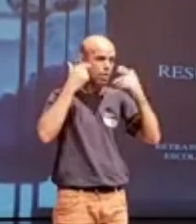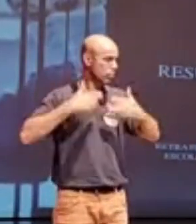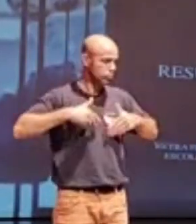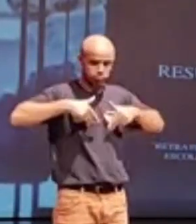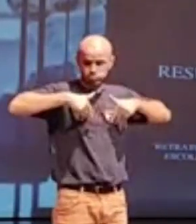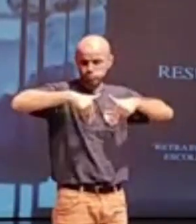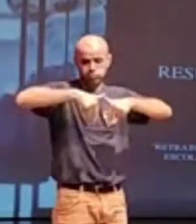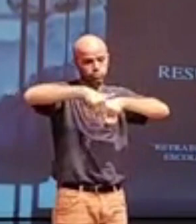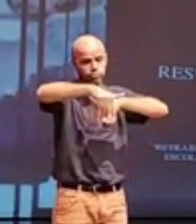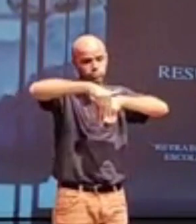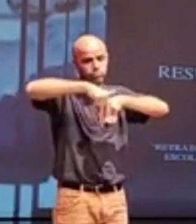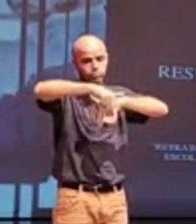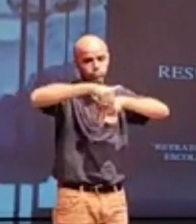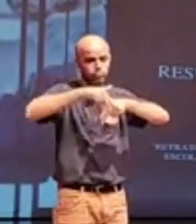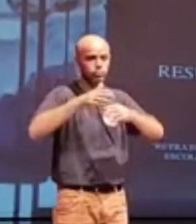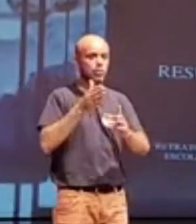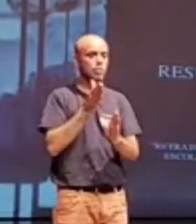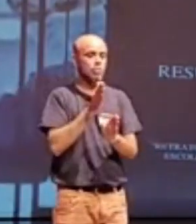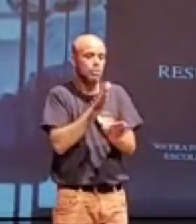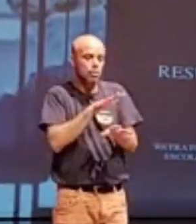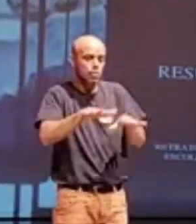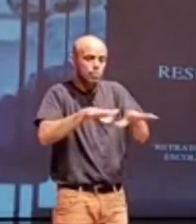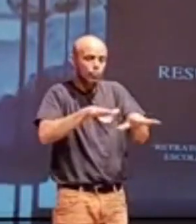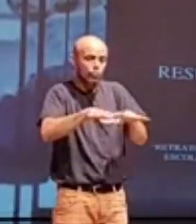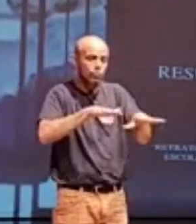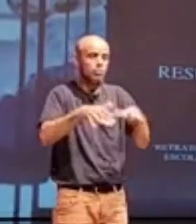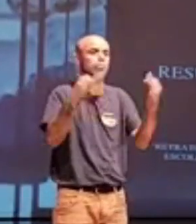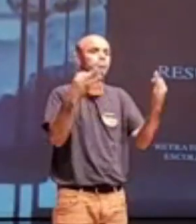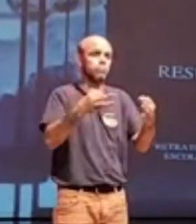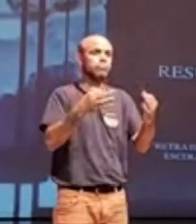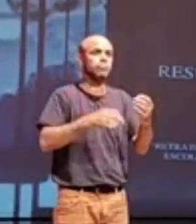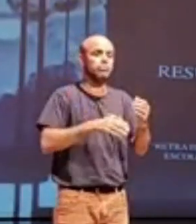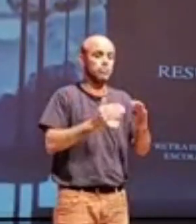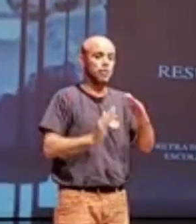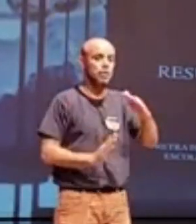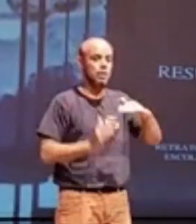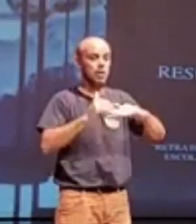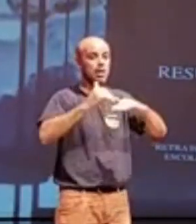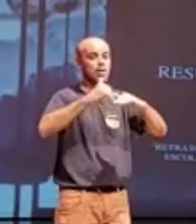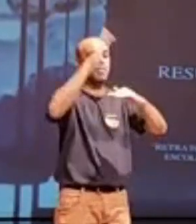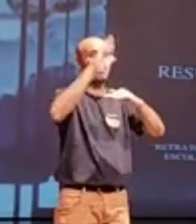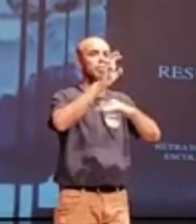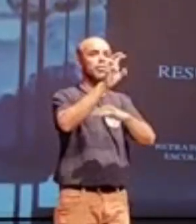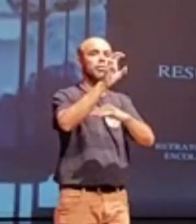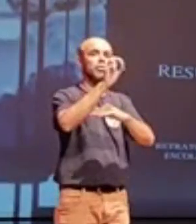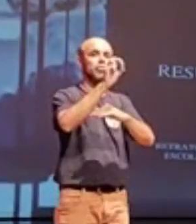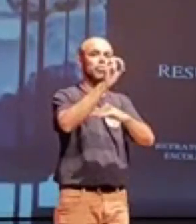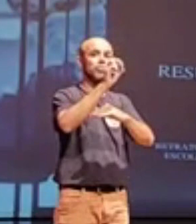o tratamento cirúrgico nessas curvas acima de 50 graus